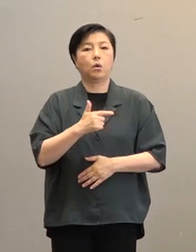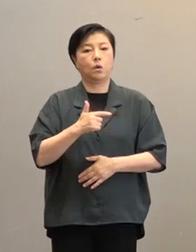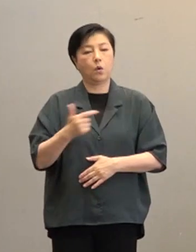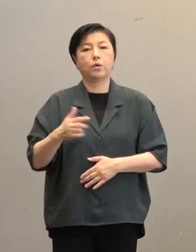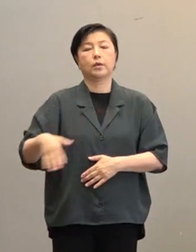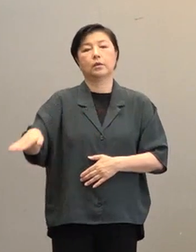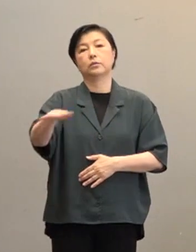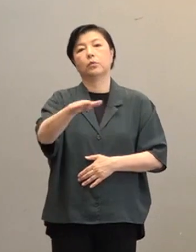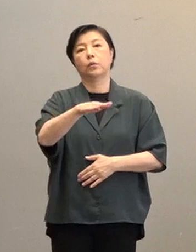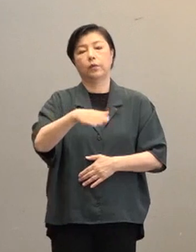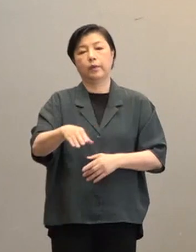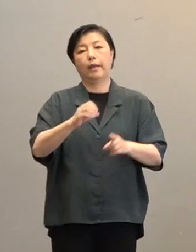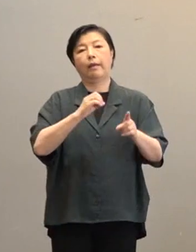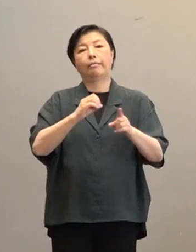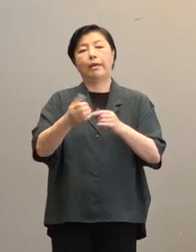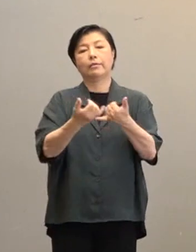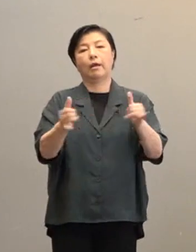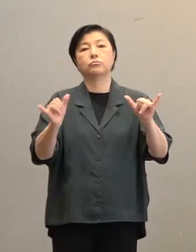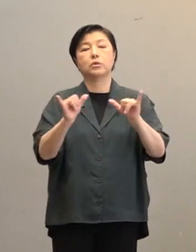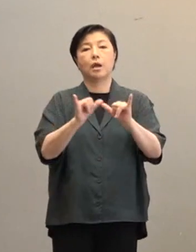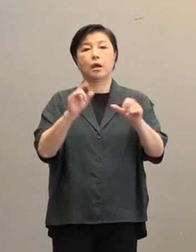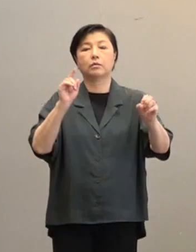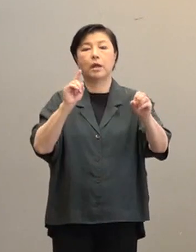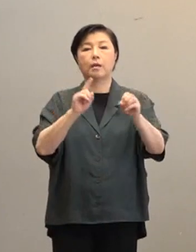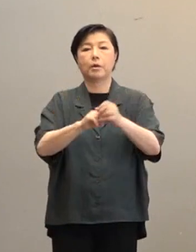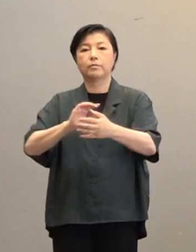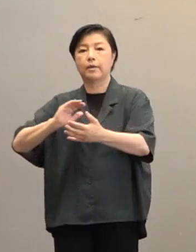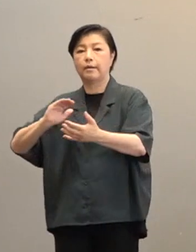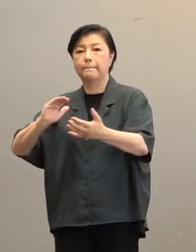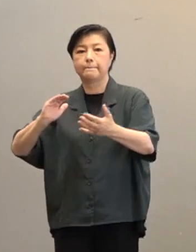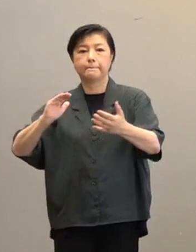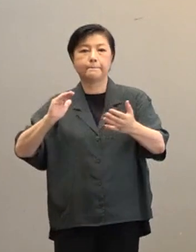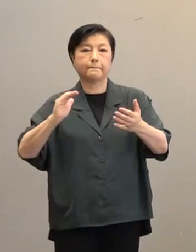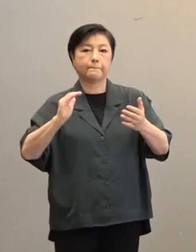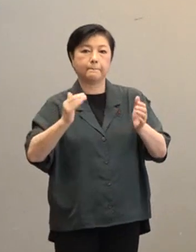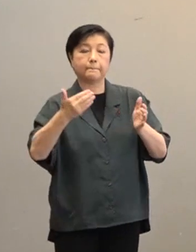そうしたデジタル社会への転換をしていく過